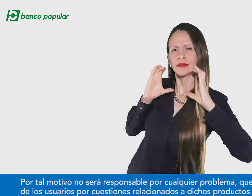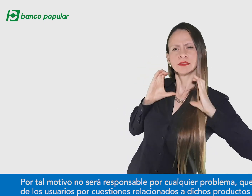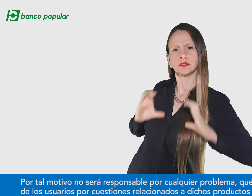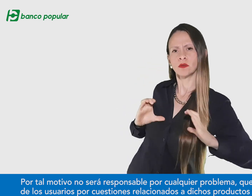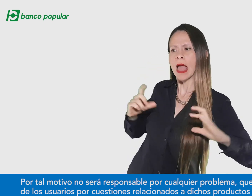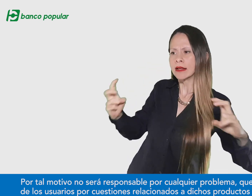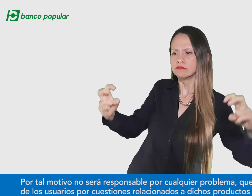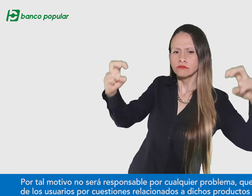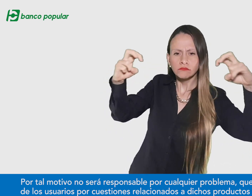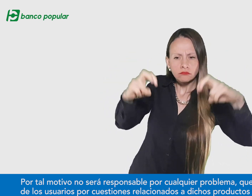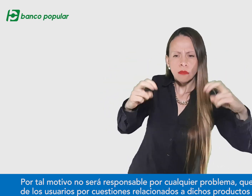servicios.